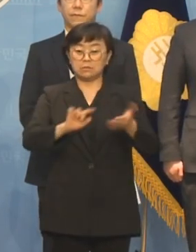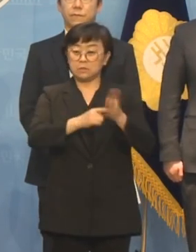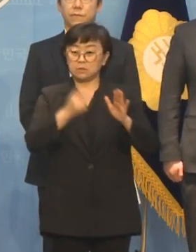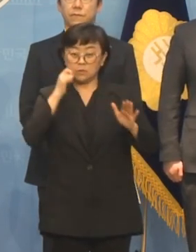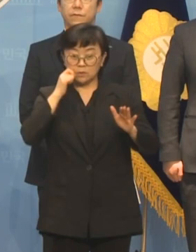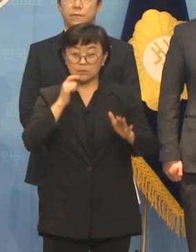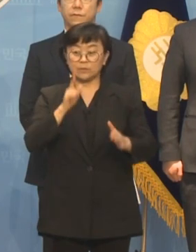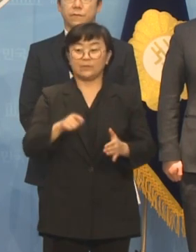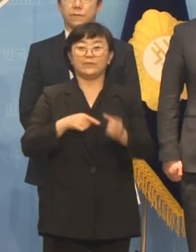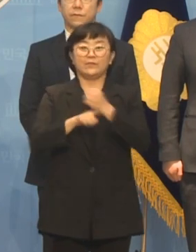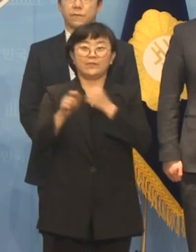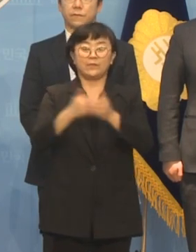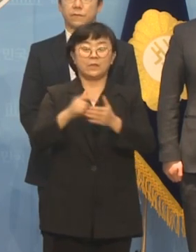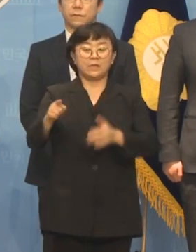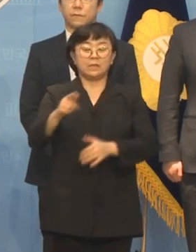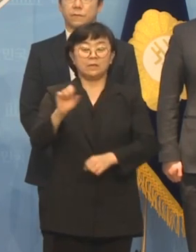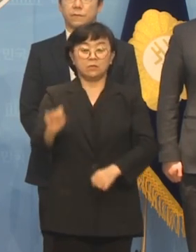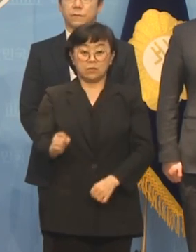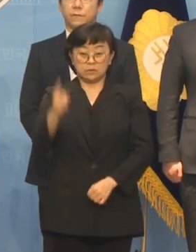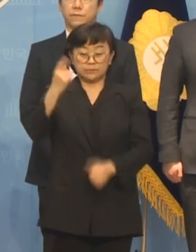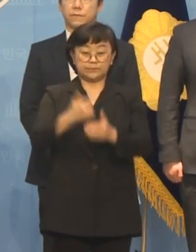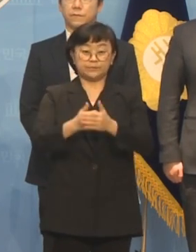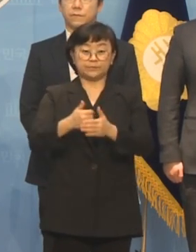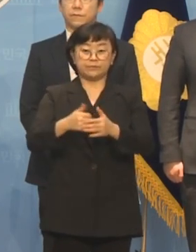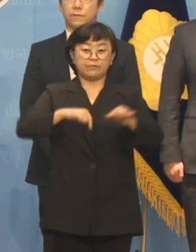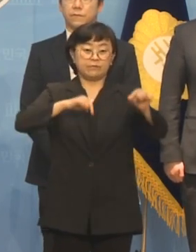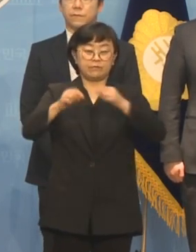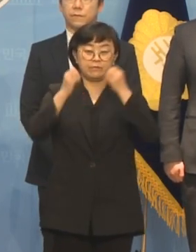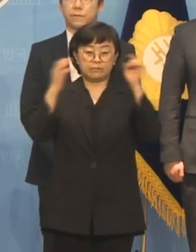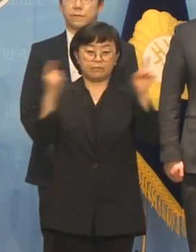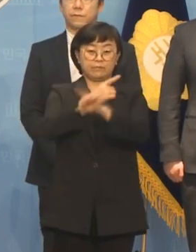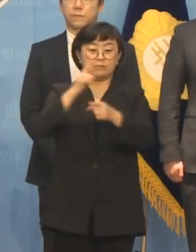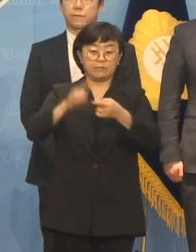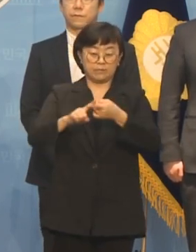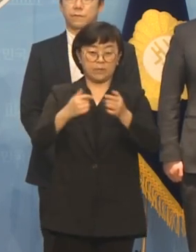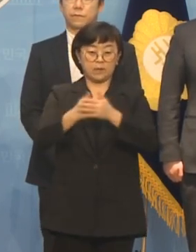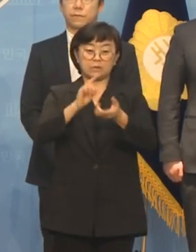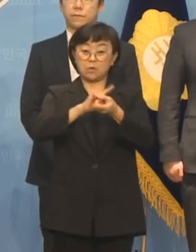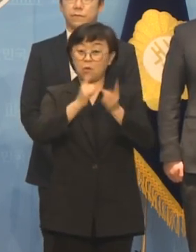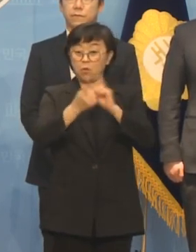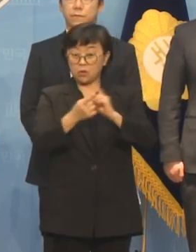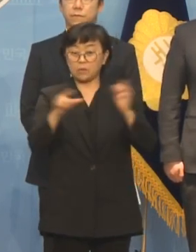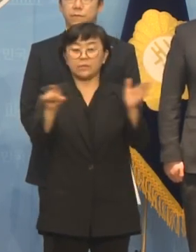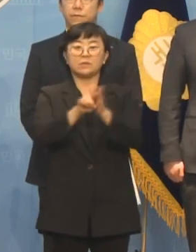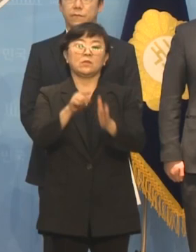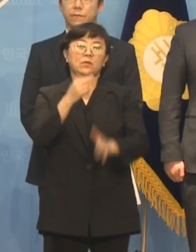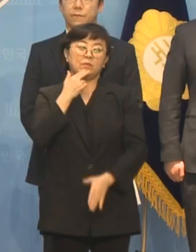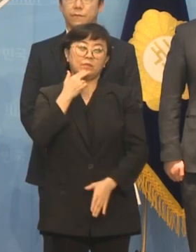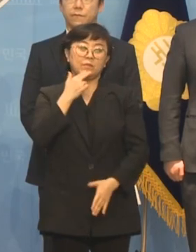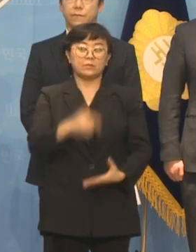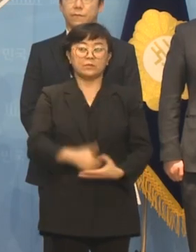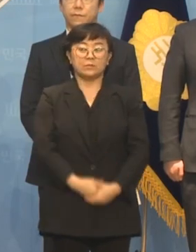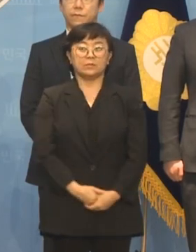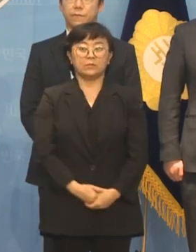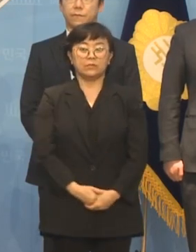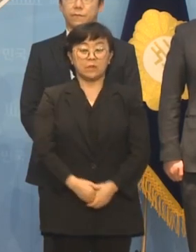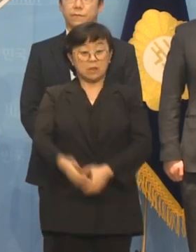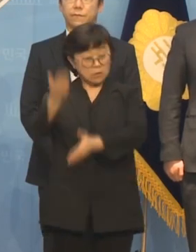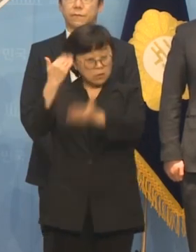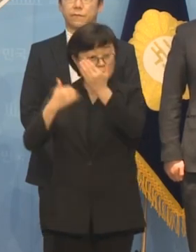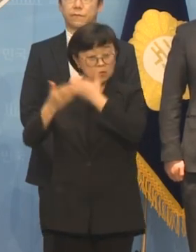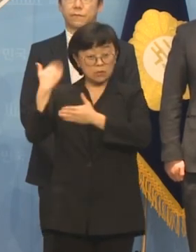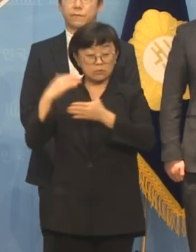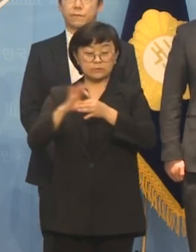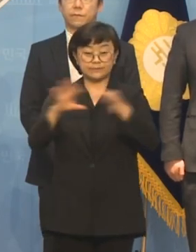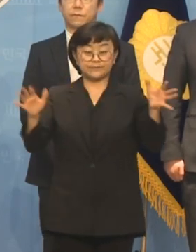있습니까? 가장 큰 원인은 바로 정치개혁에 대한 상호간의 불신입니다. 과거가